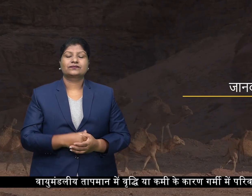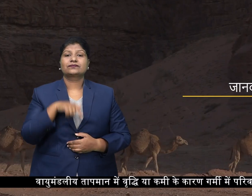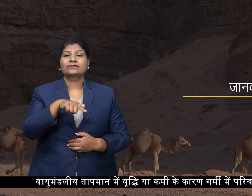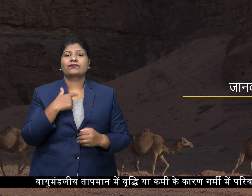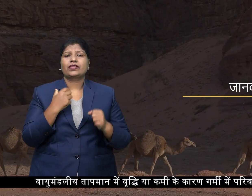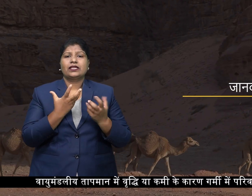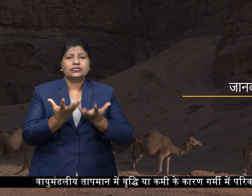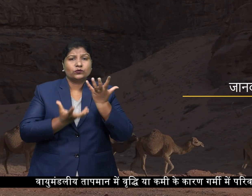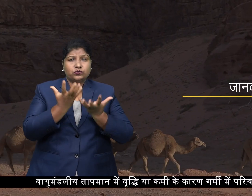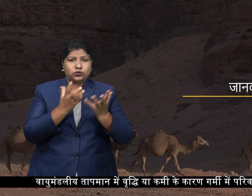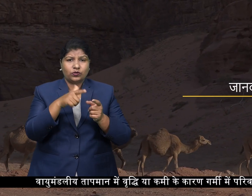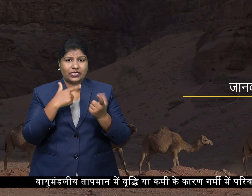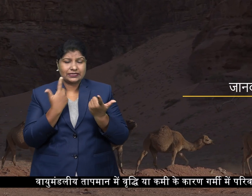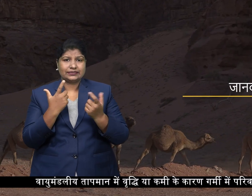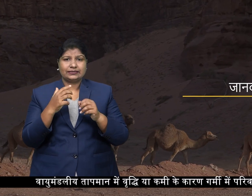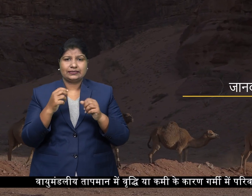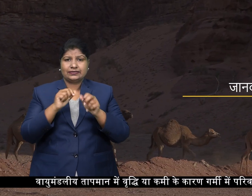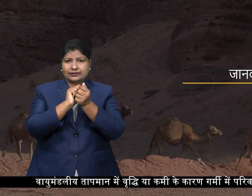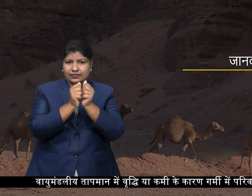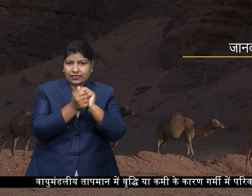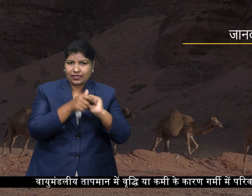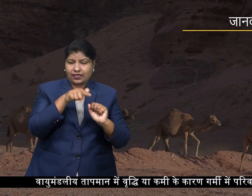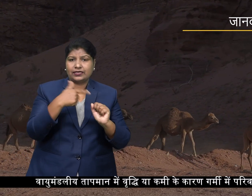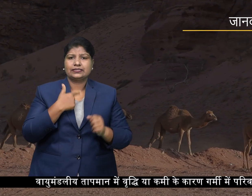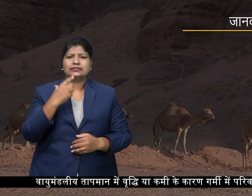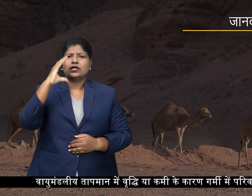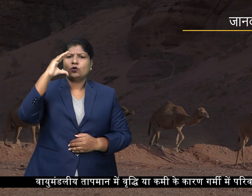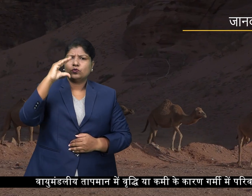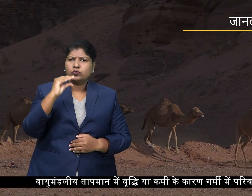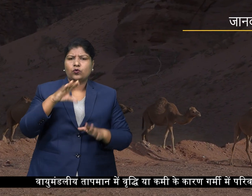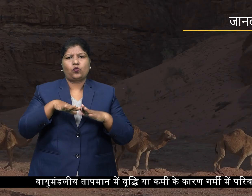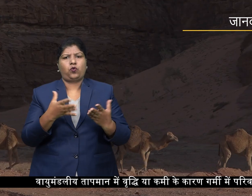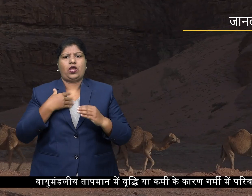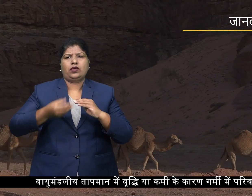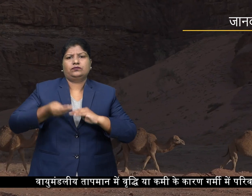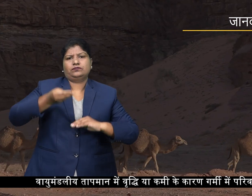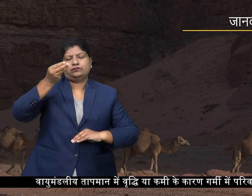वायुमंडलीय तापमान में वृद्धि या कमी के कारण गर्मी में परिवर्तन होता है।